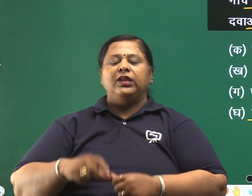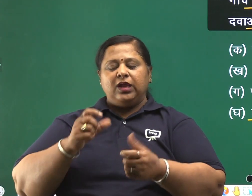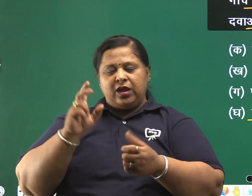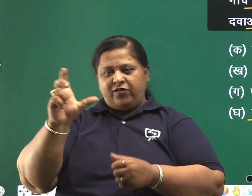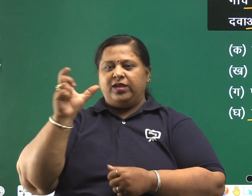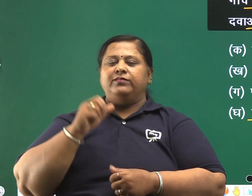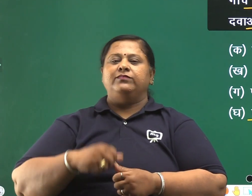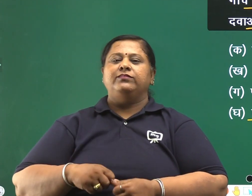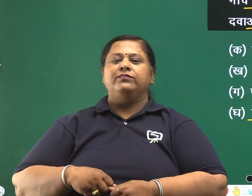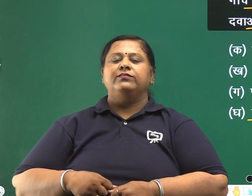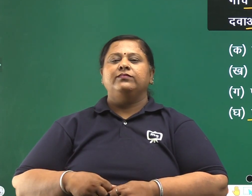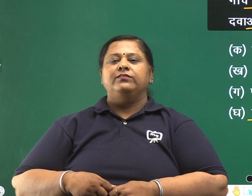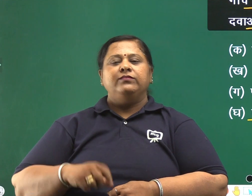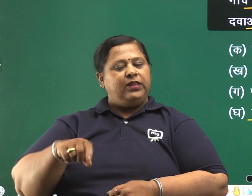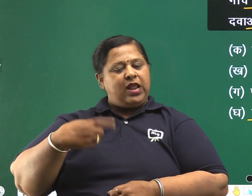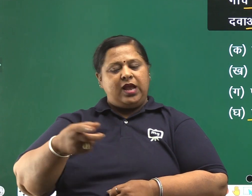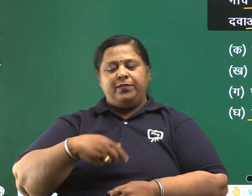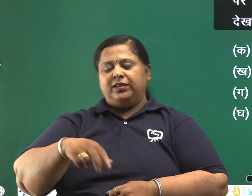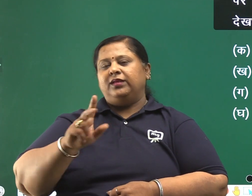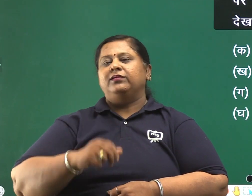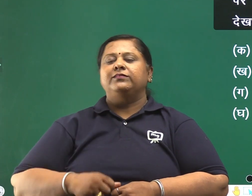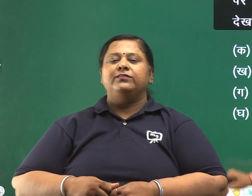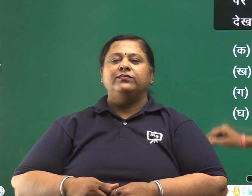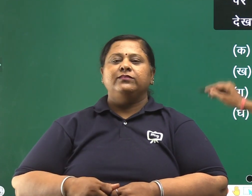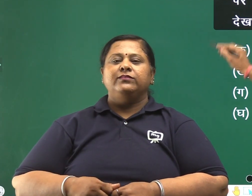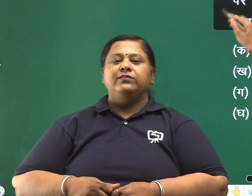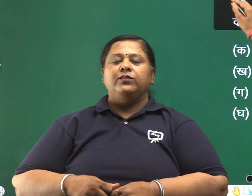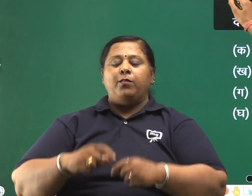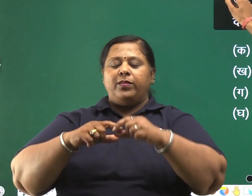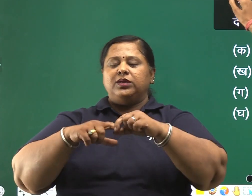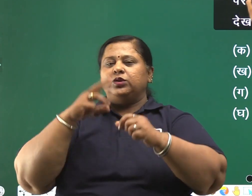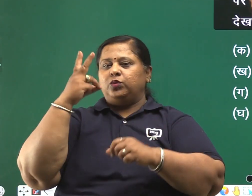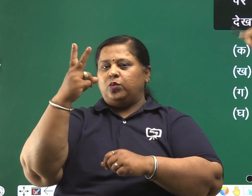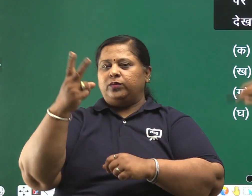गवई। आगे बढ़ते हैं। प्रश्न 2।